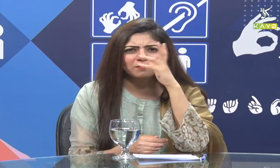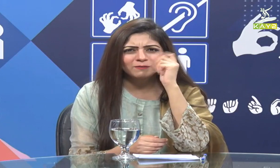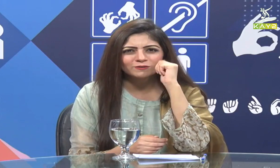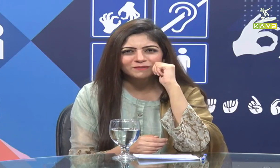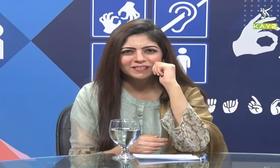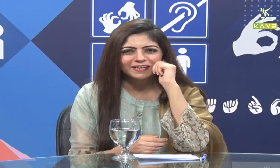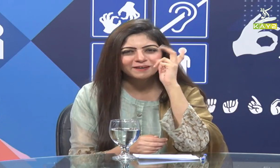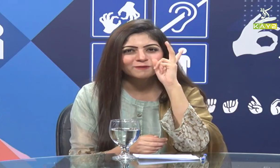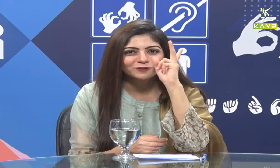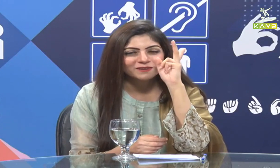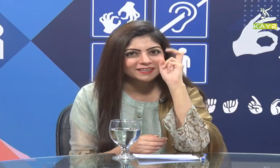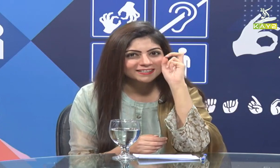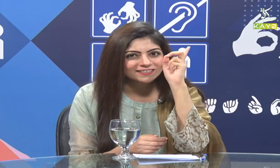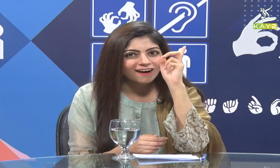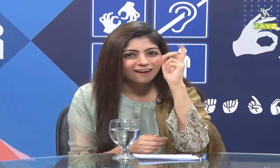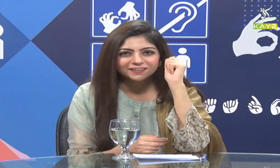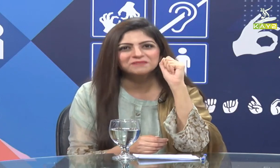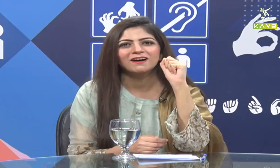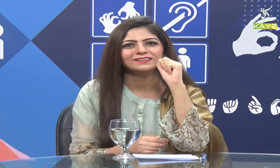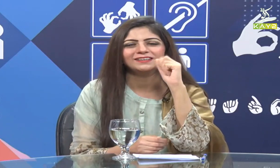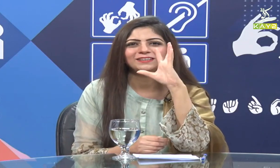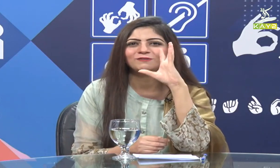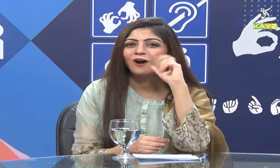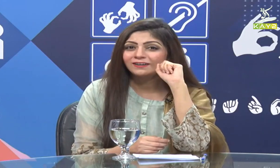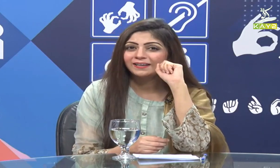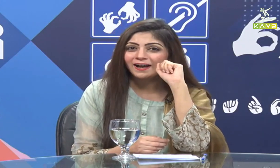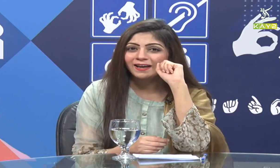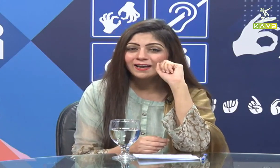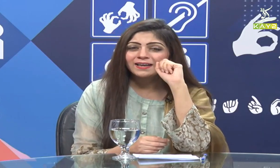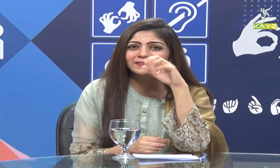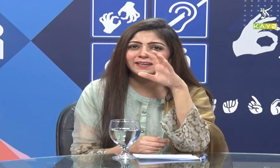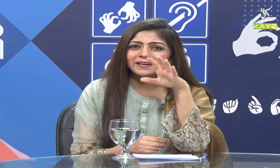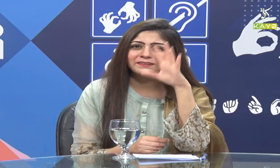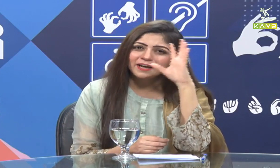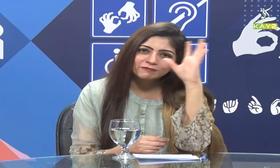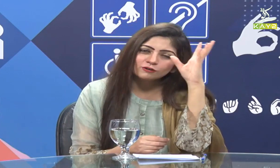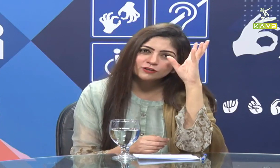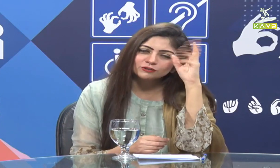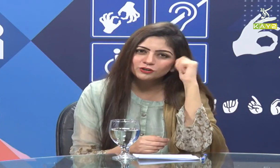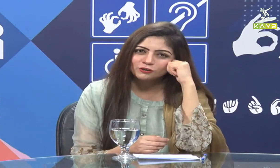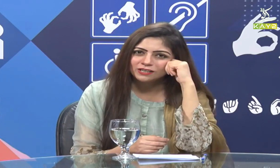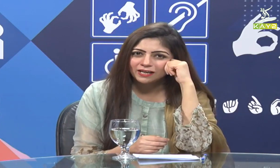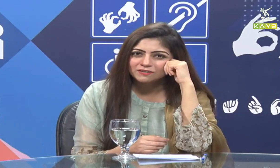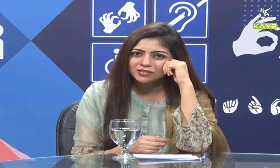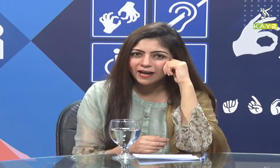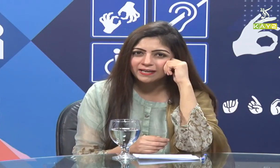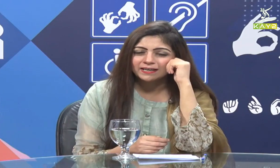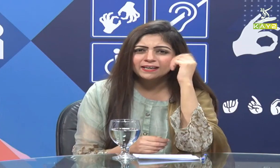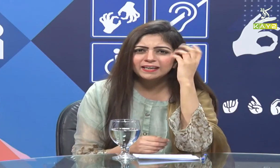आपको समझ आई कि वो जो मैं जिस आर्ट की बात करी थी वो आर्ट क्या है, कि डेफ़ लोगों की तो चलो ये लैंग्वेज है ही, लेकिन